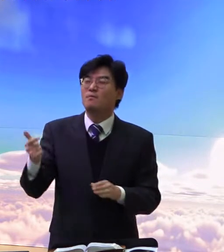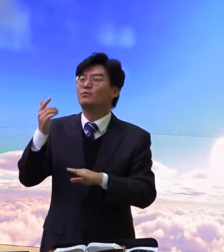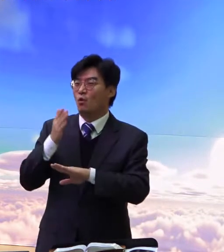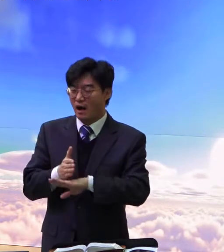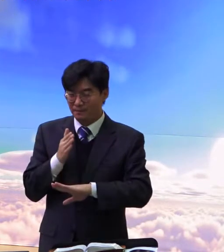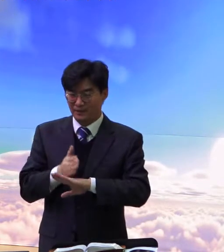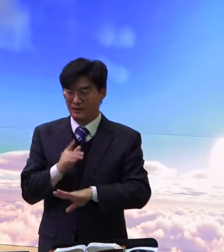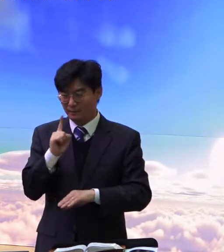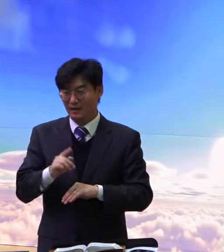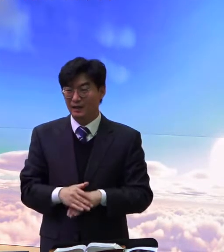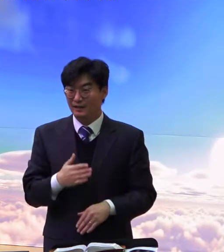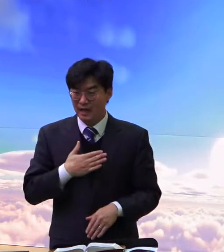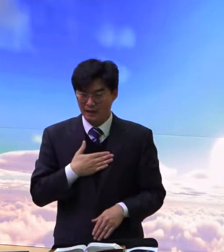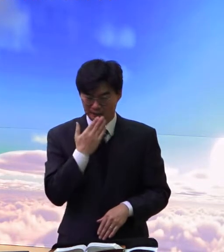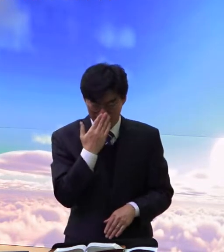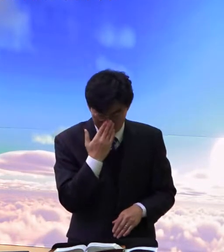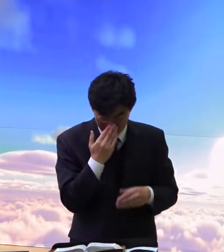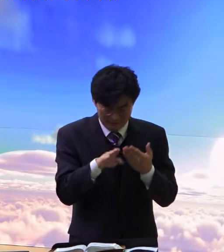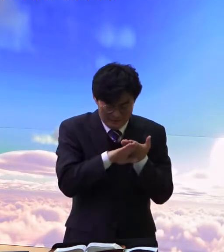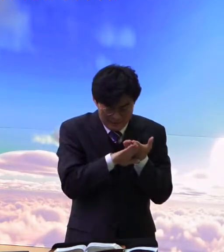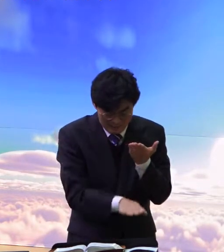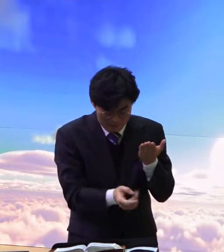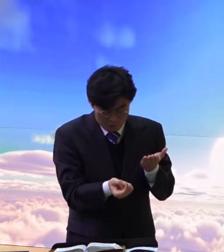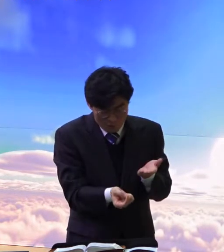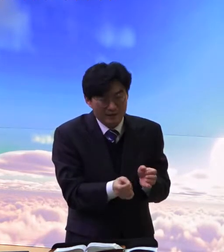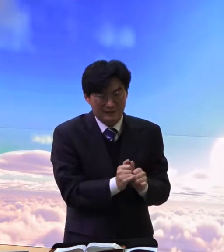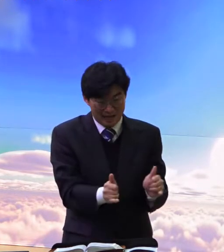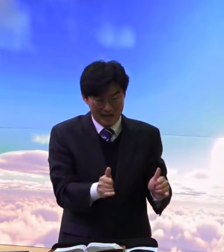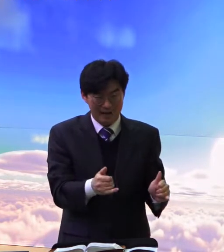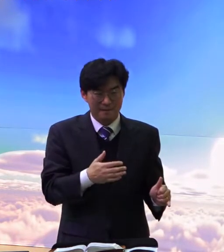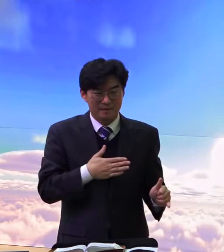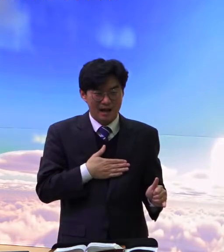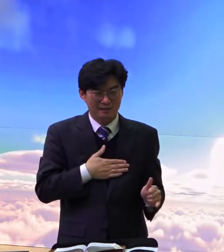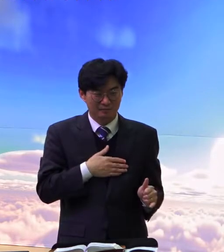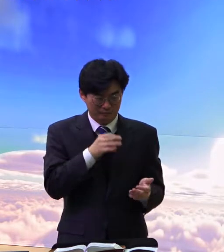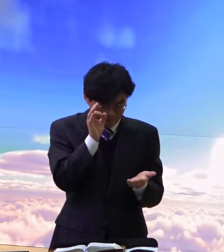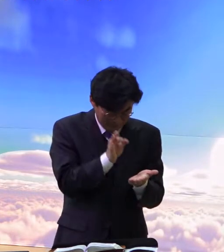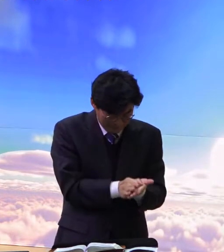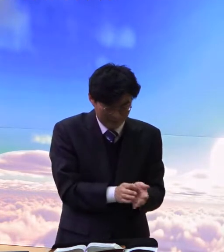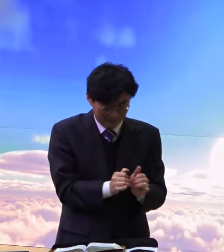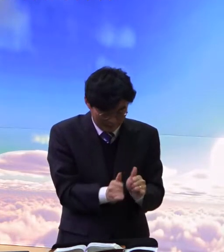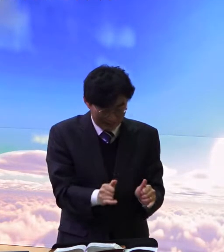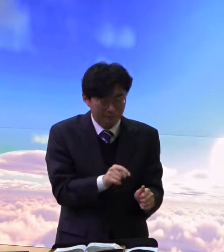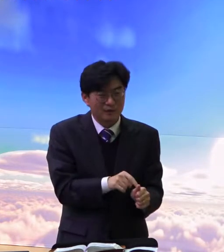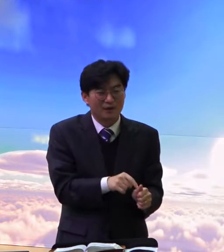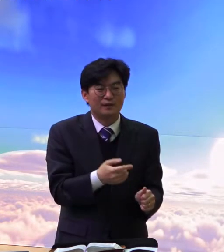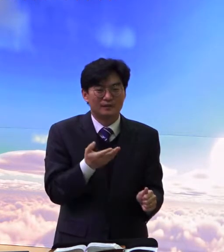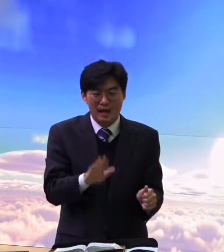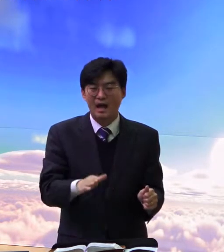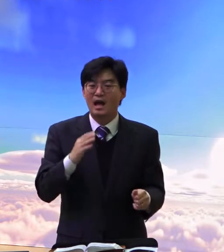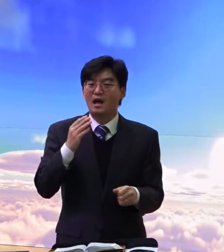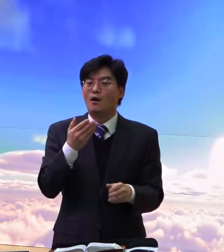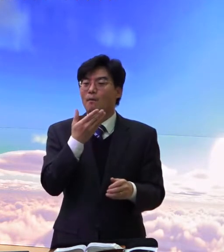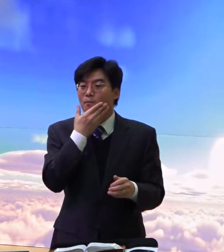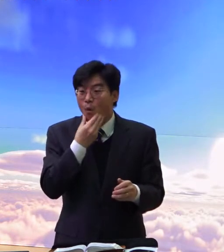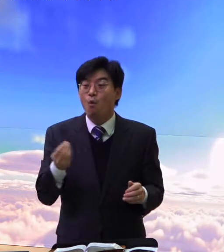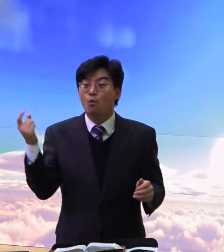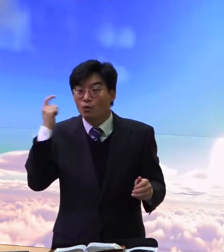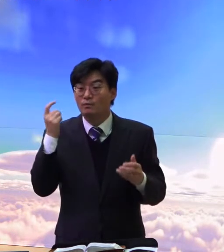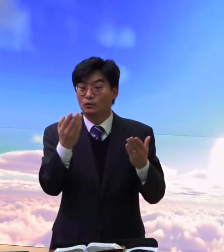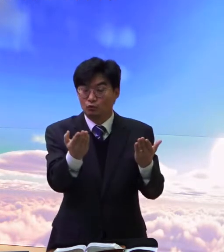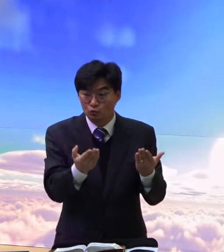작은 자들 중에서 더 작은 자신에게 복음을 주시고 하나님의 일꾼으로 불러주신 그 은혜를